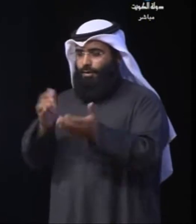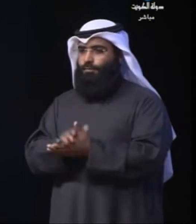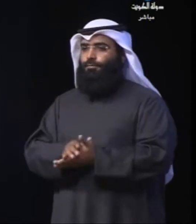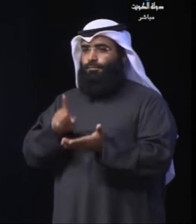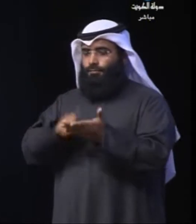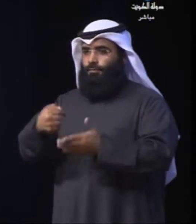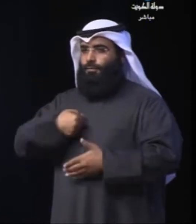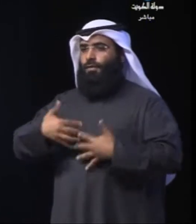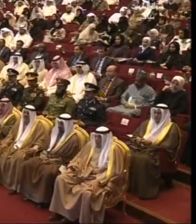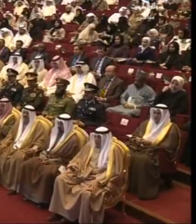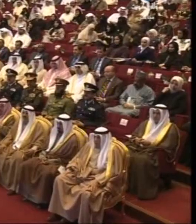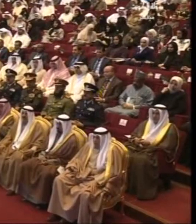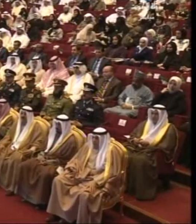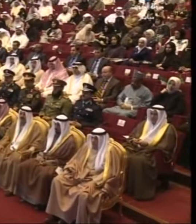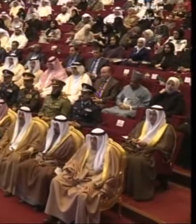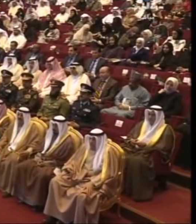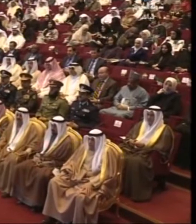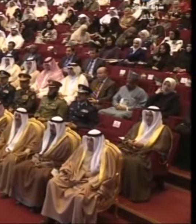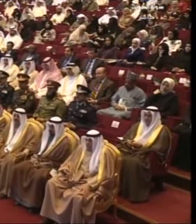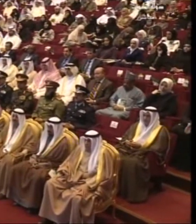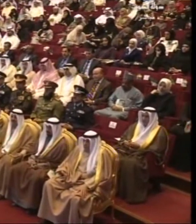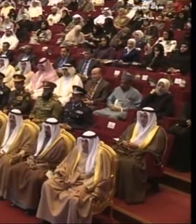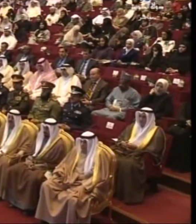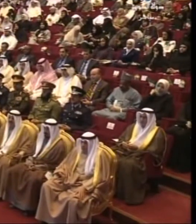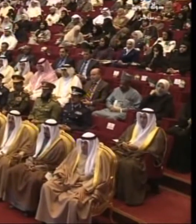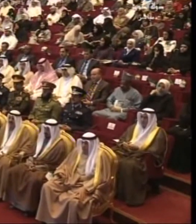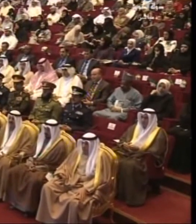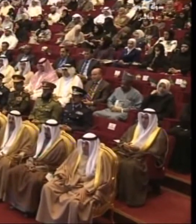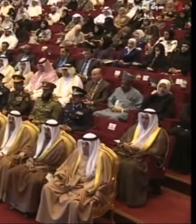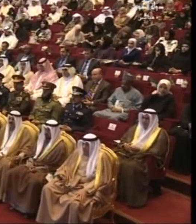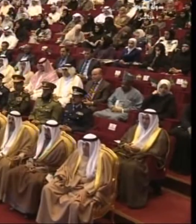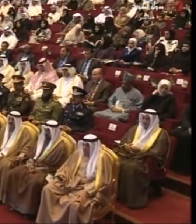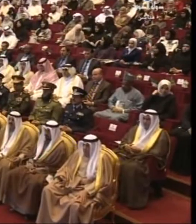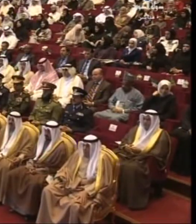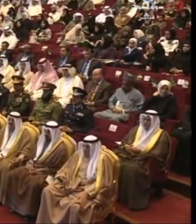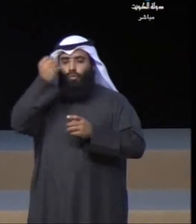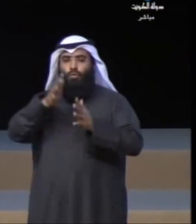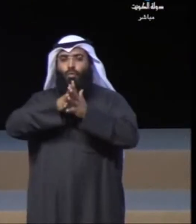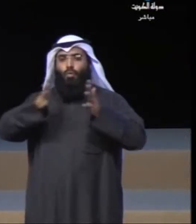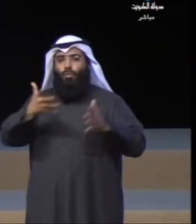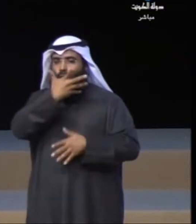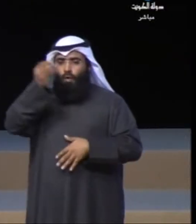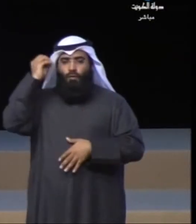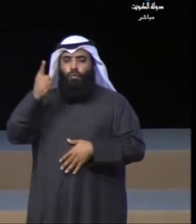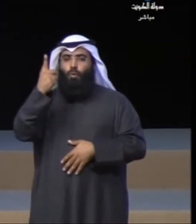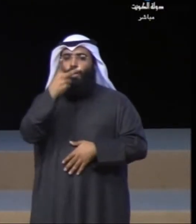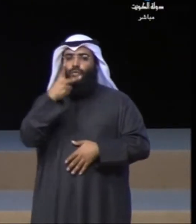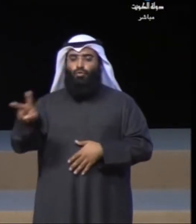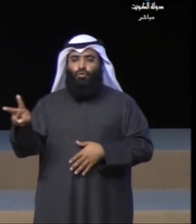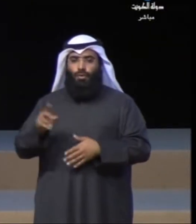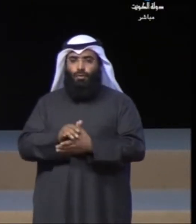نقدم الآن الفيلم التسجيلي عن مسابقة الكويت الكبرى لحفظ القرآن الكريم وتجويده